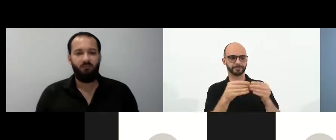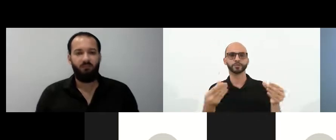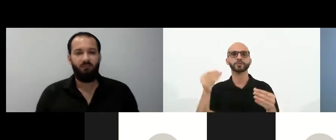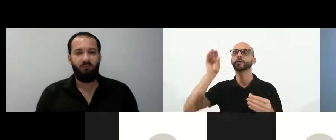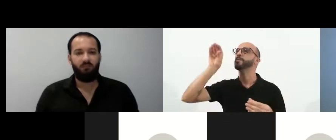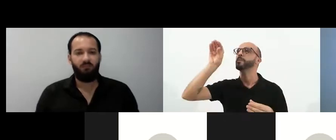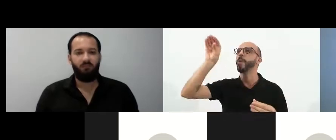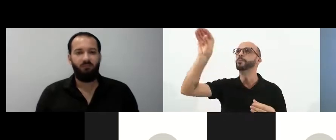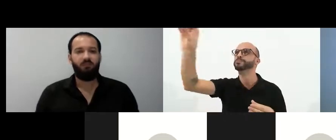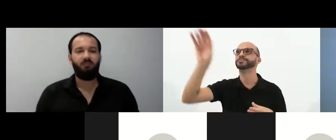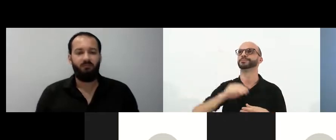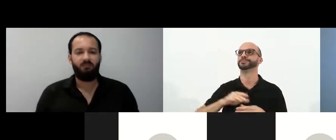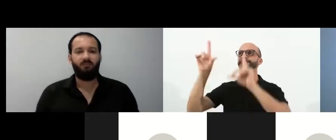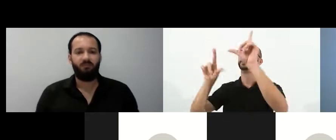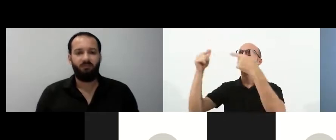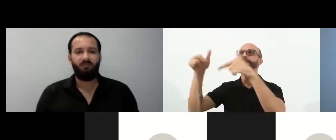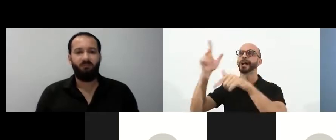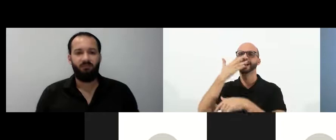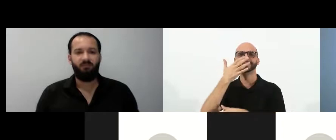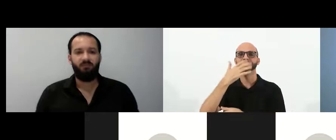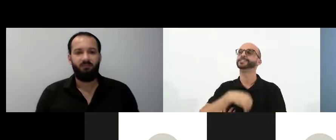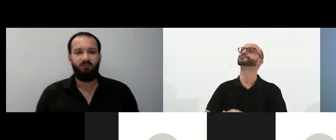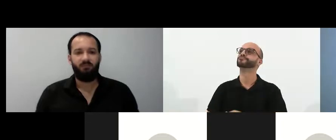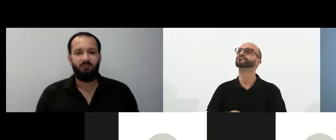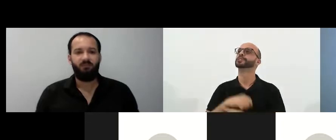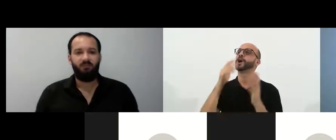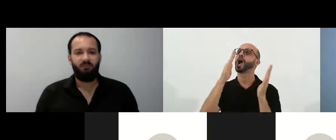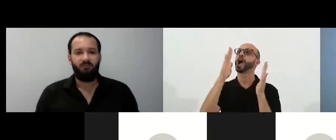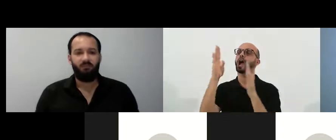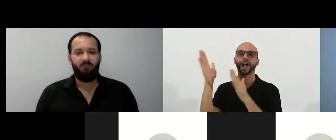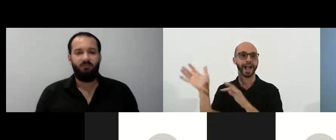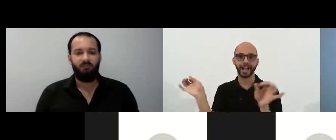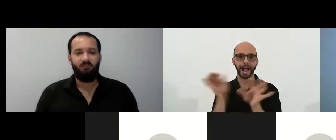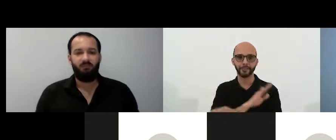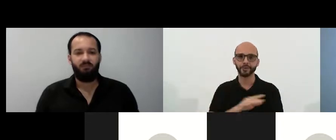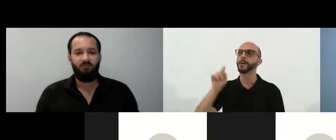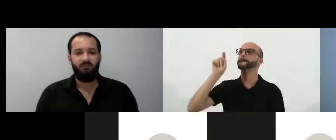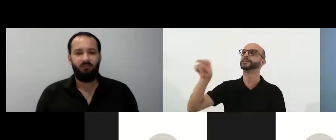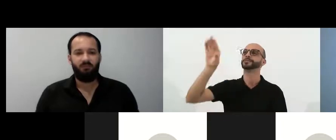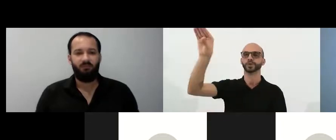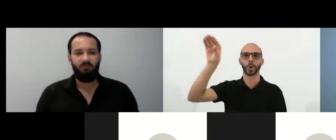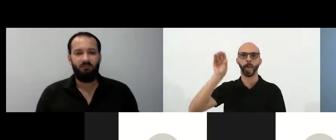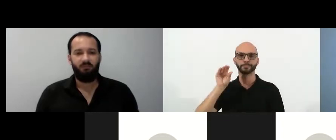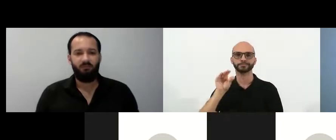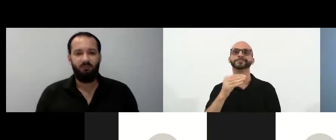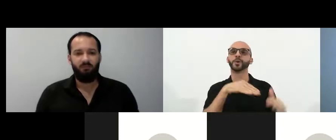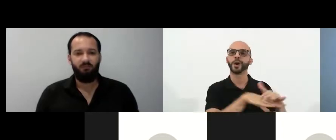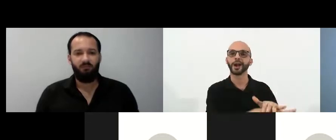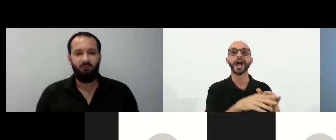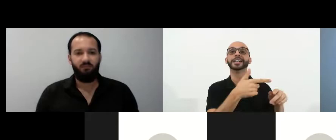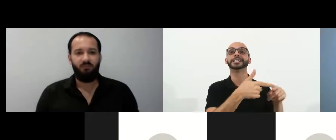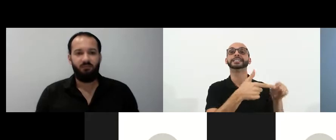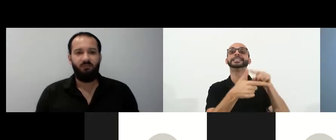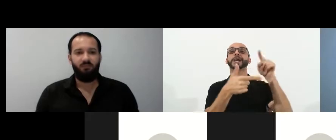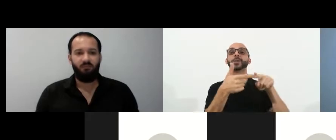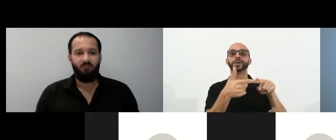esses materiais, guardando todos esses materiais. Então, esses vídeos, eles eram guardados ali, e aí, quando